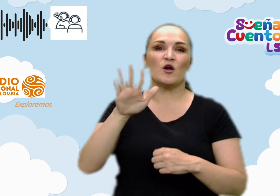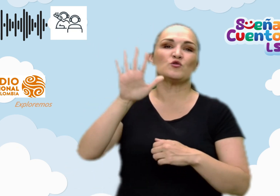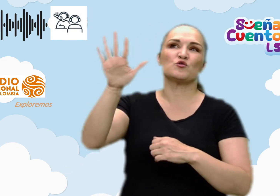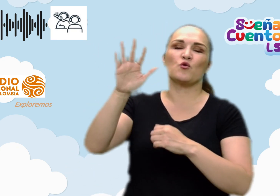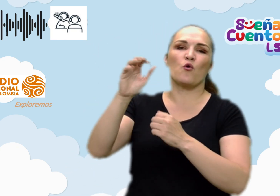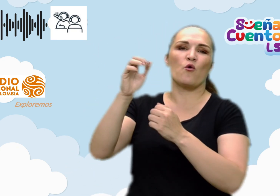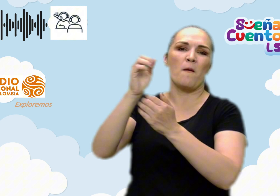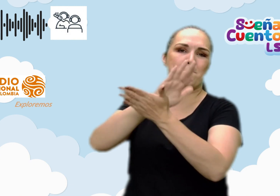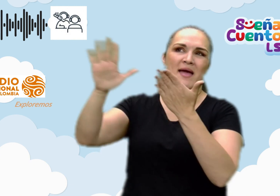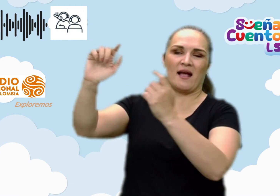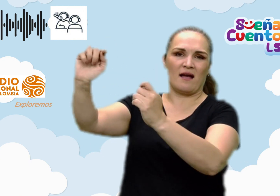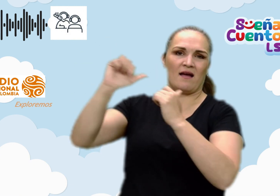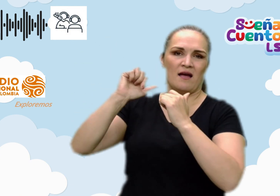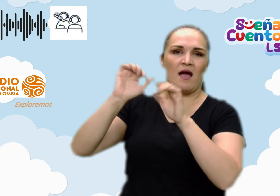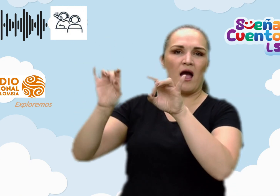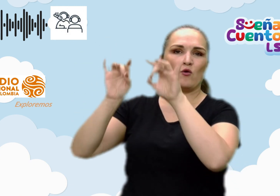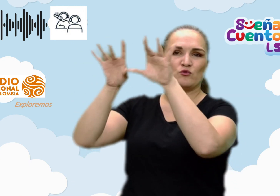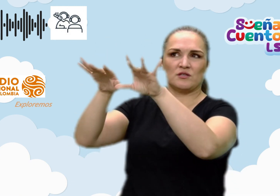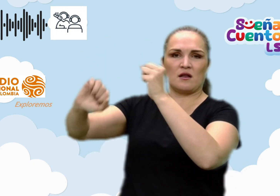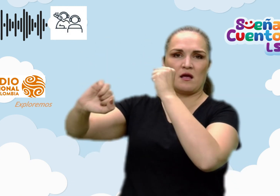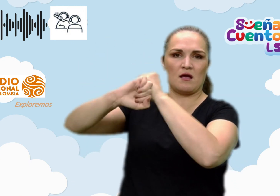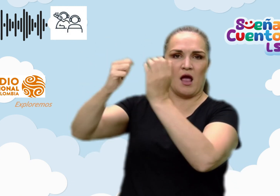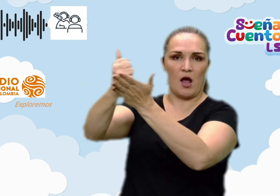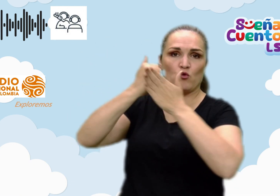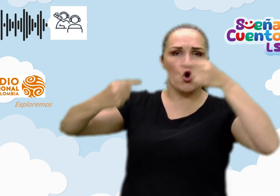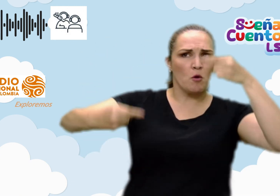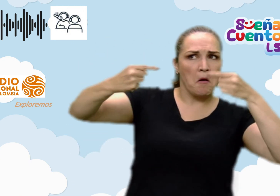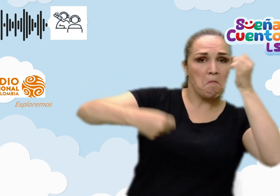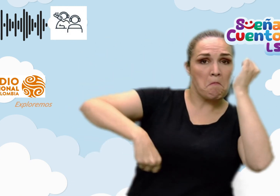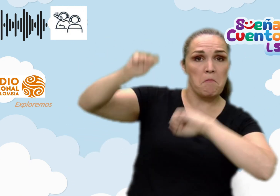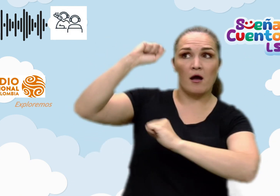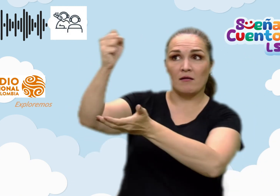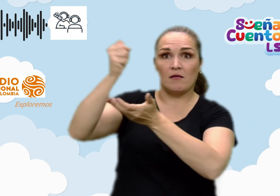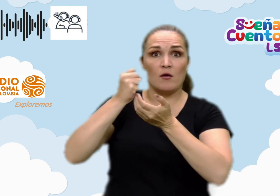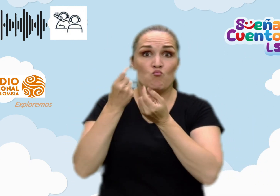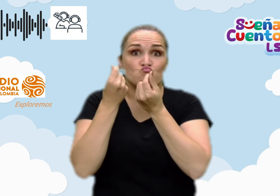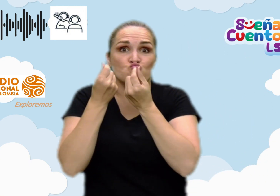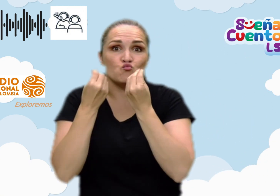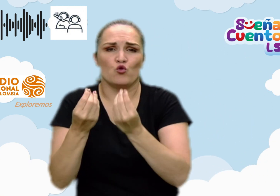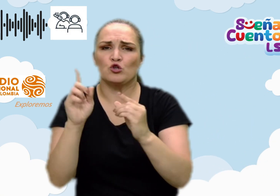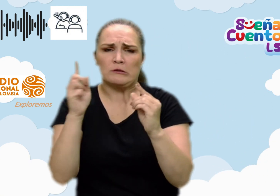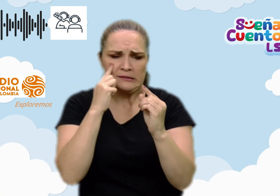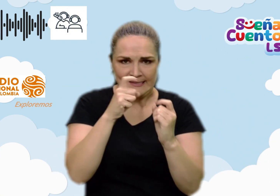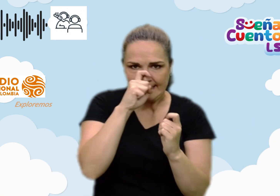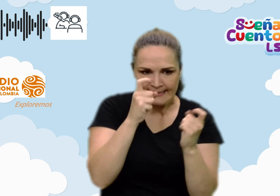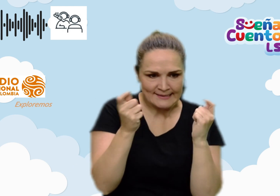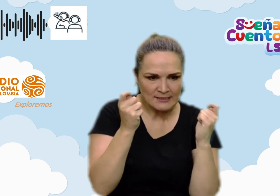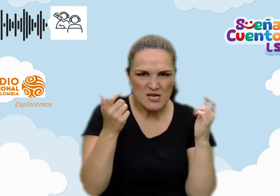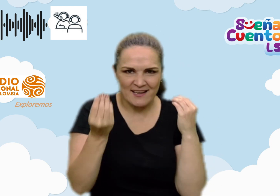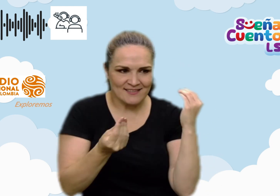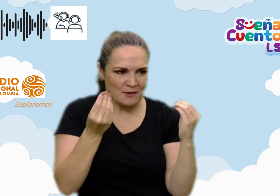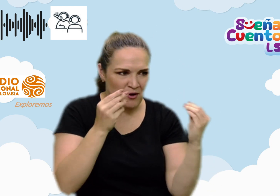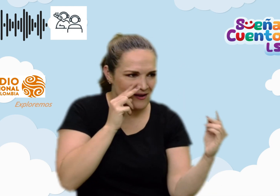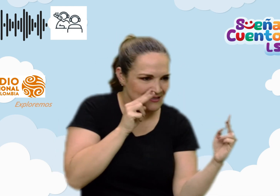el DAP de Australia, una beca que concursamos, nos ayudó. Sí. Entonces los recursos pues no eran muchos,